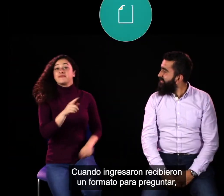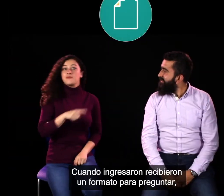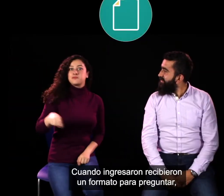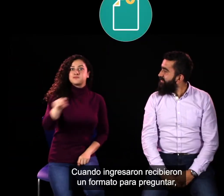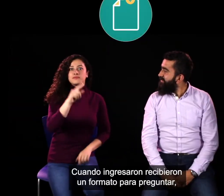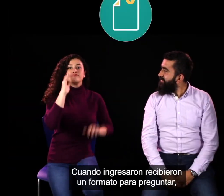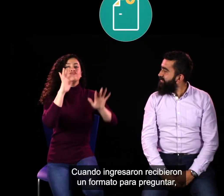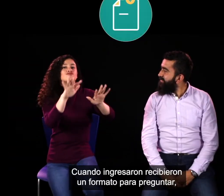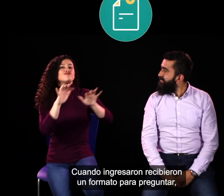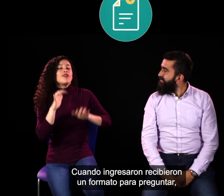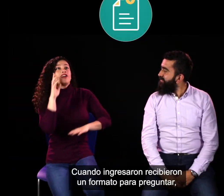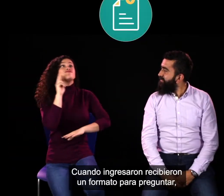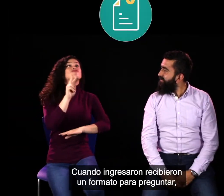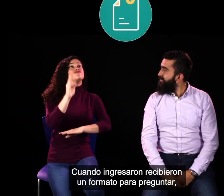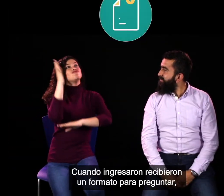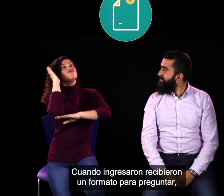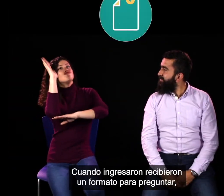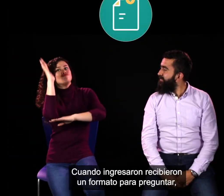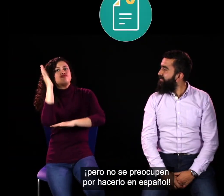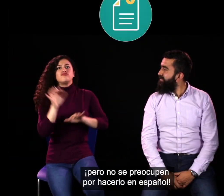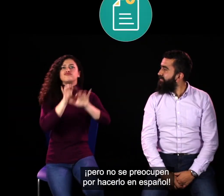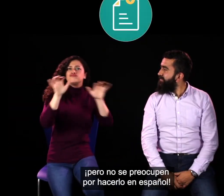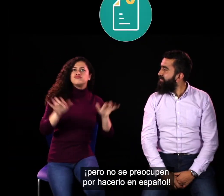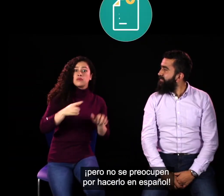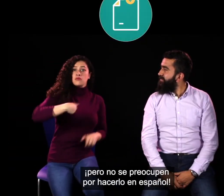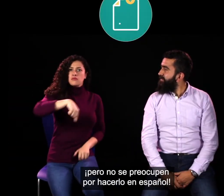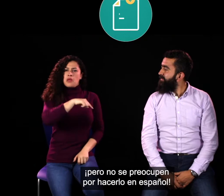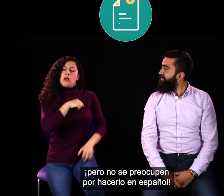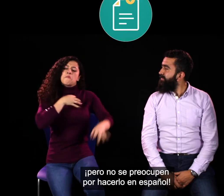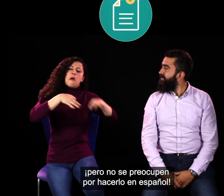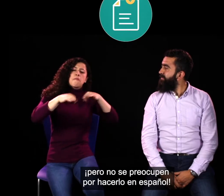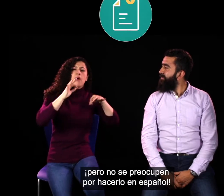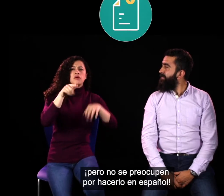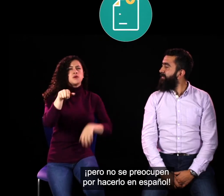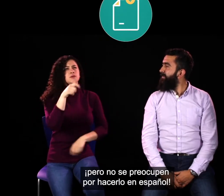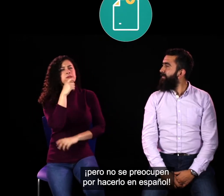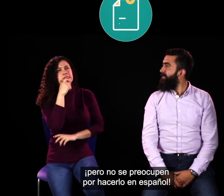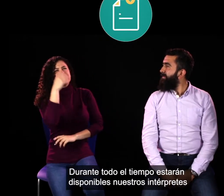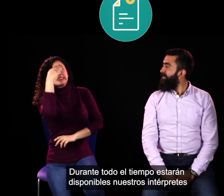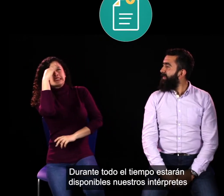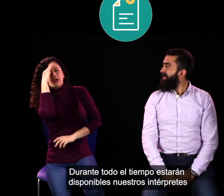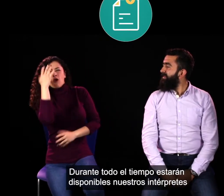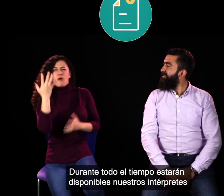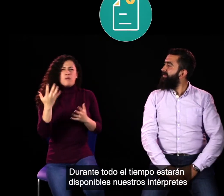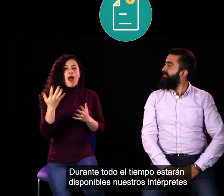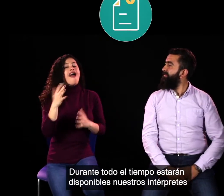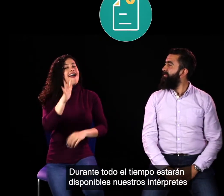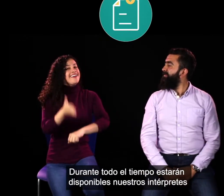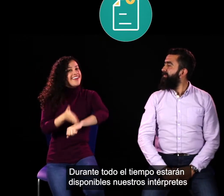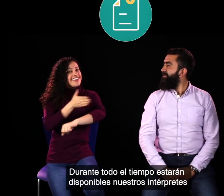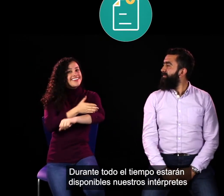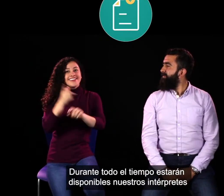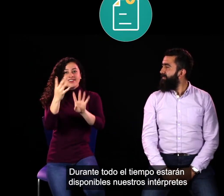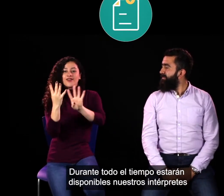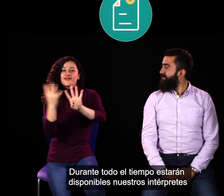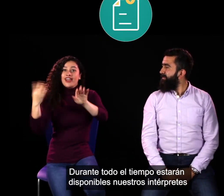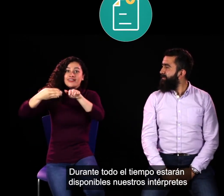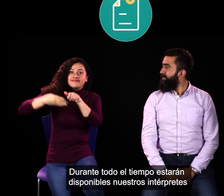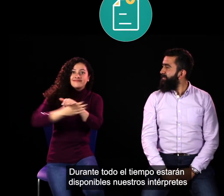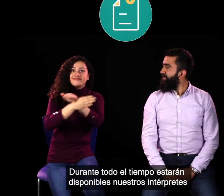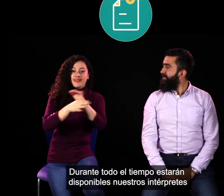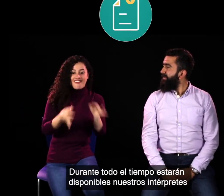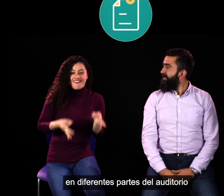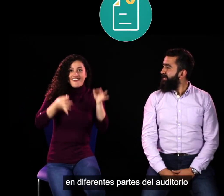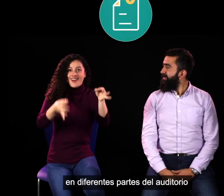Cuando ingresaron recibieron un formato para preguntar, pero no se preocupen por hacerlo en español. Durante todo el tiempo estarán disponibles